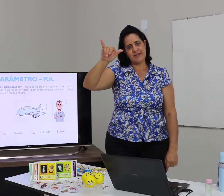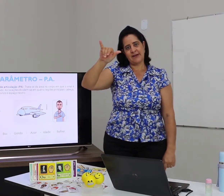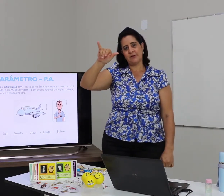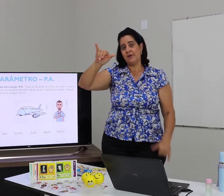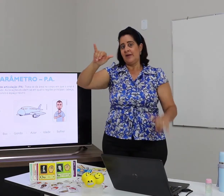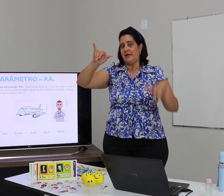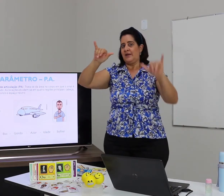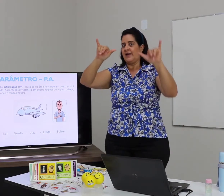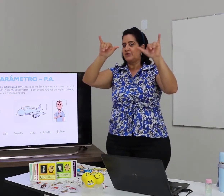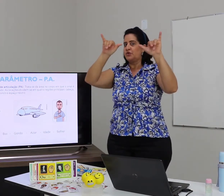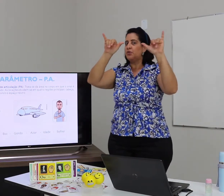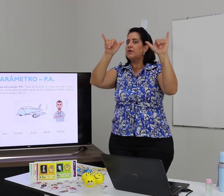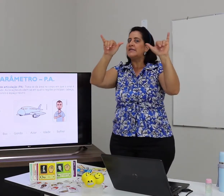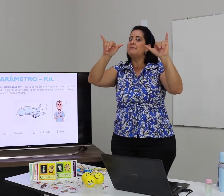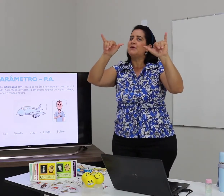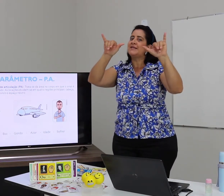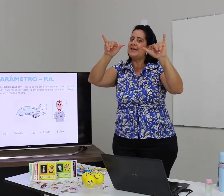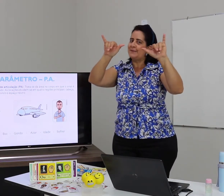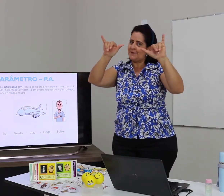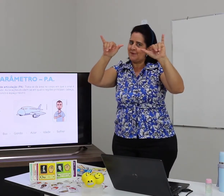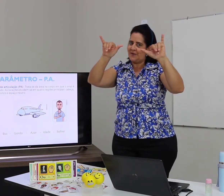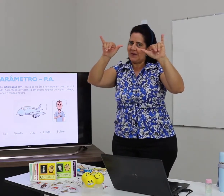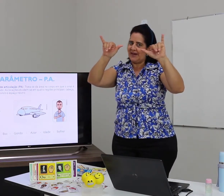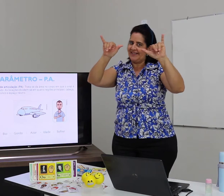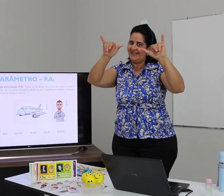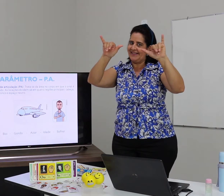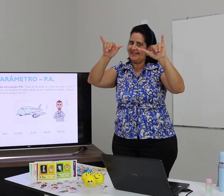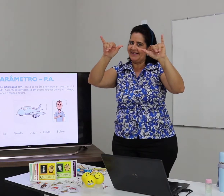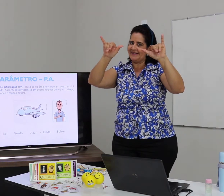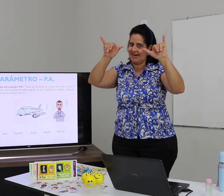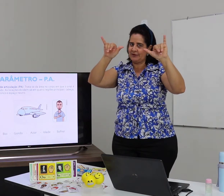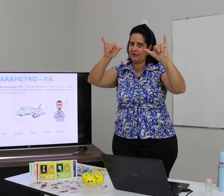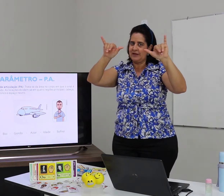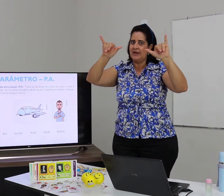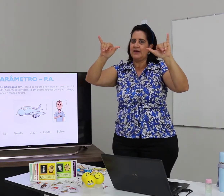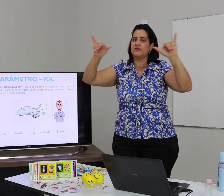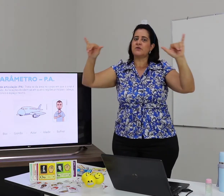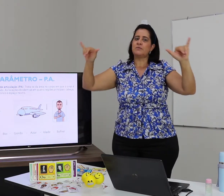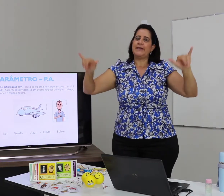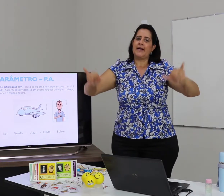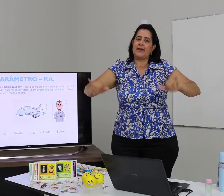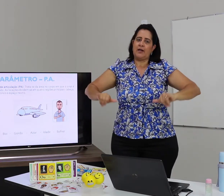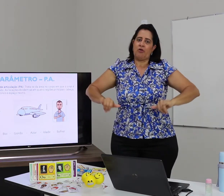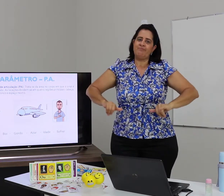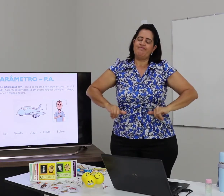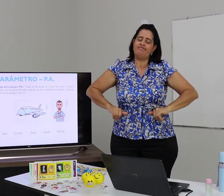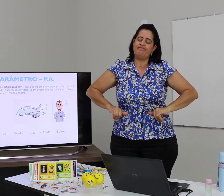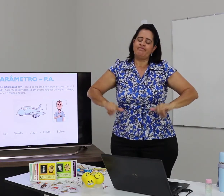certo? E as duas mãos em Y agora, certo? E nós vamos bater aqui, ó.